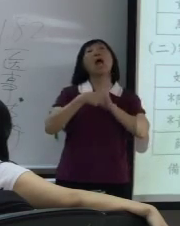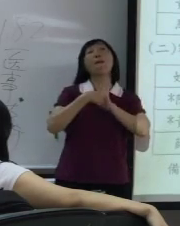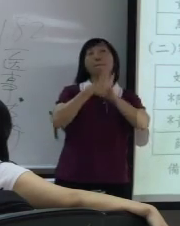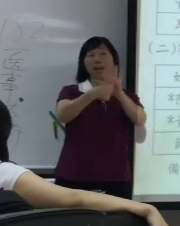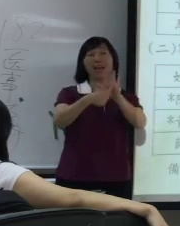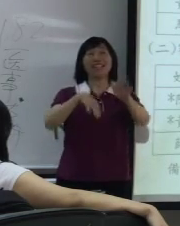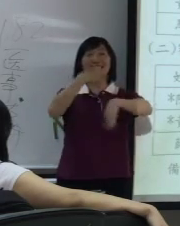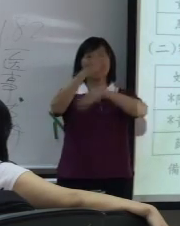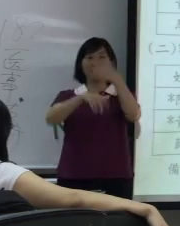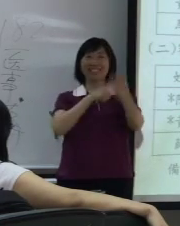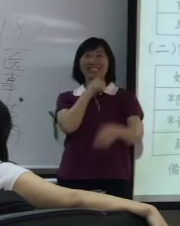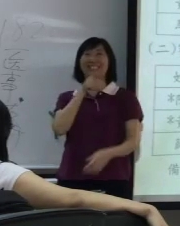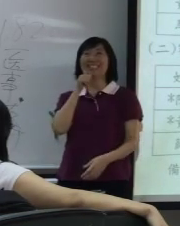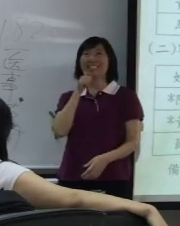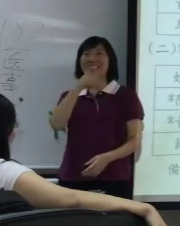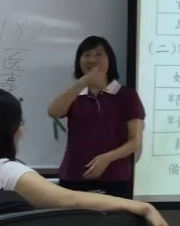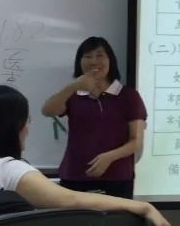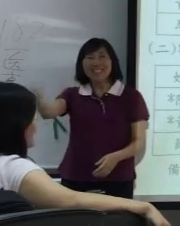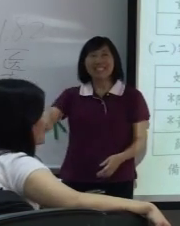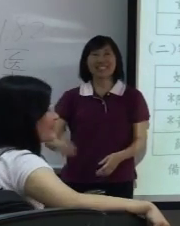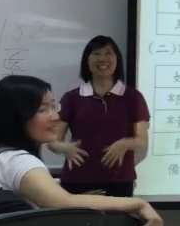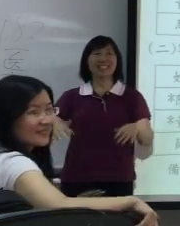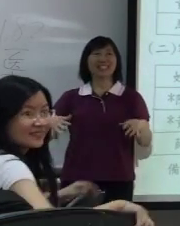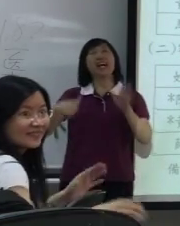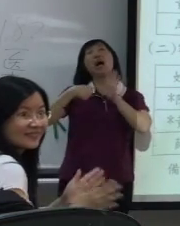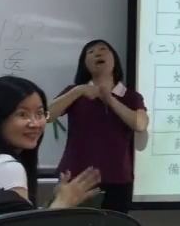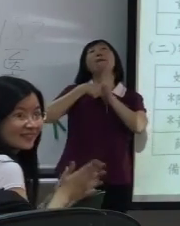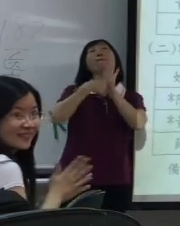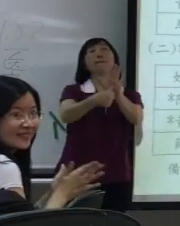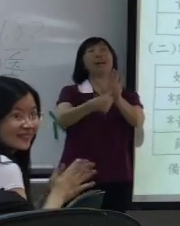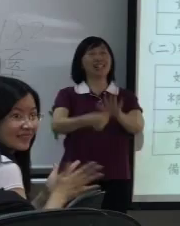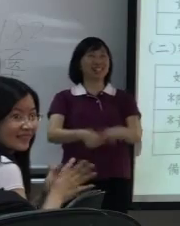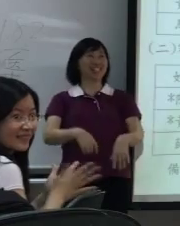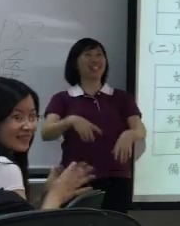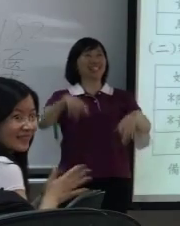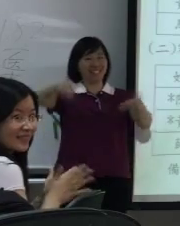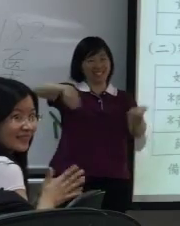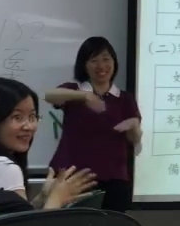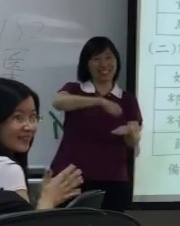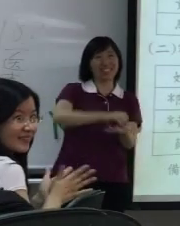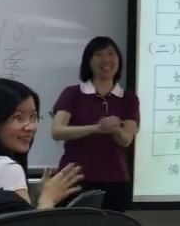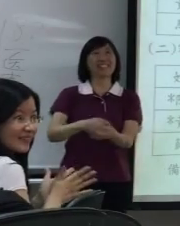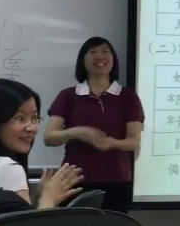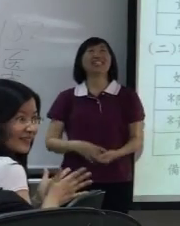手语翻译员宁天池，